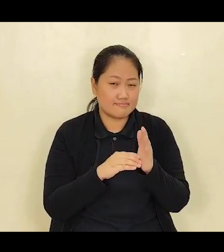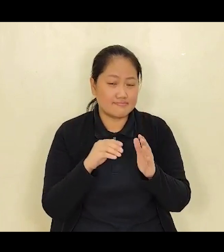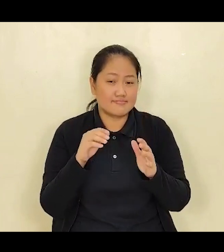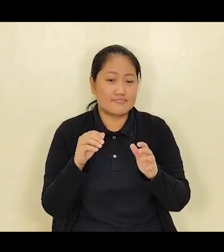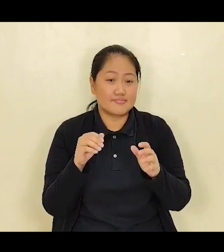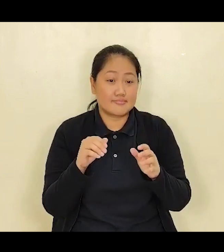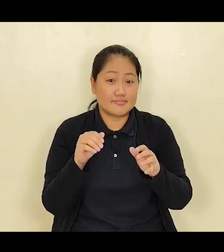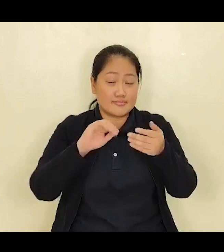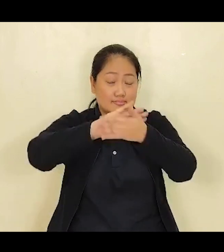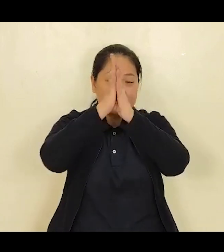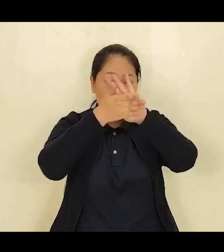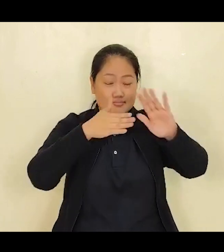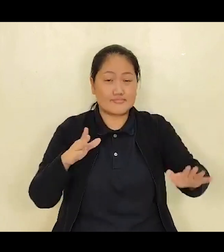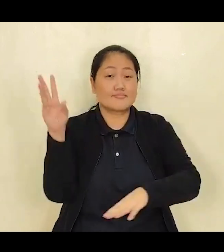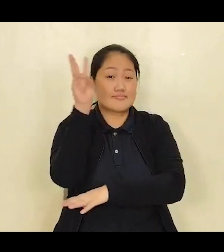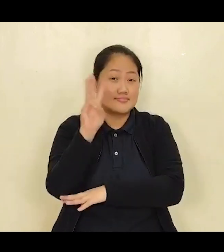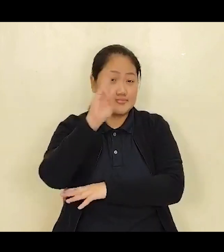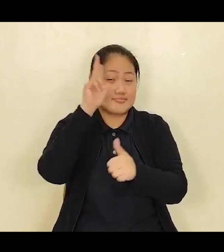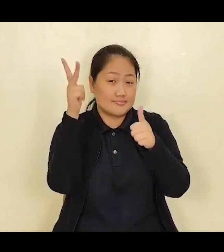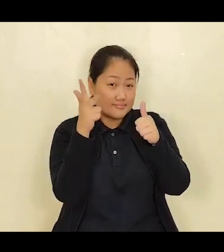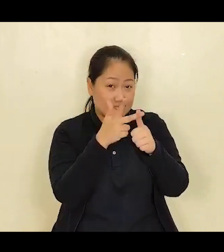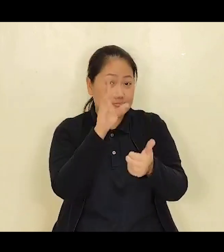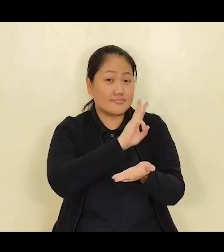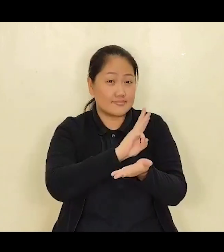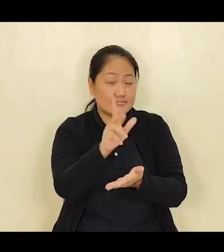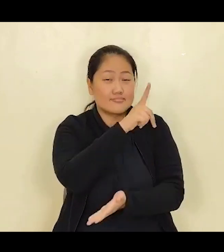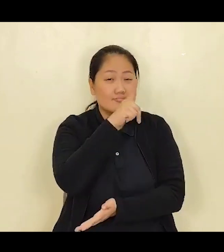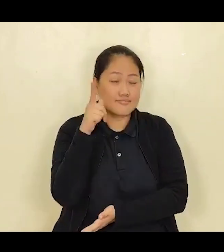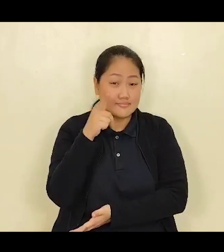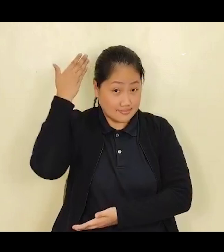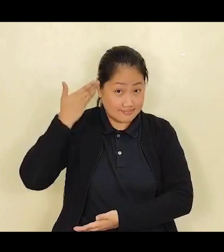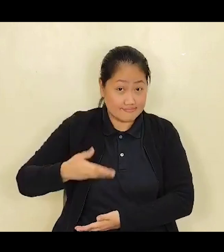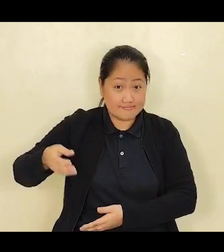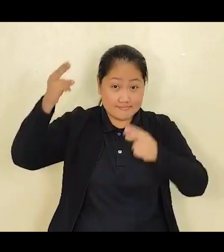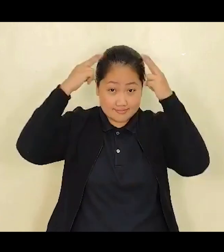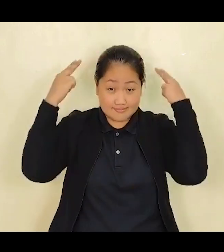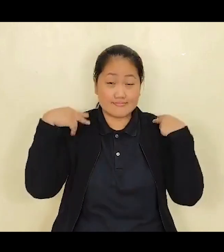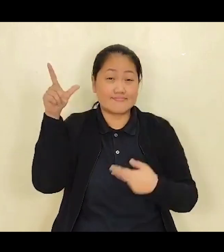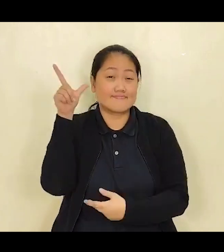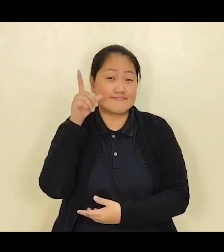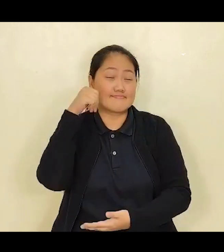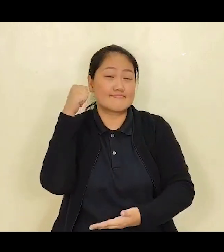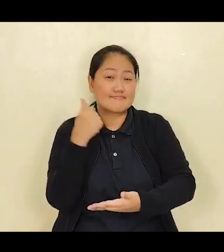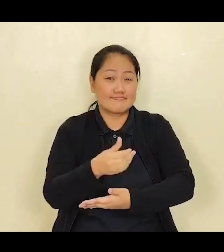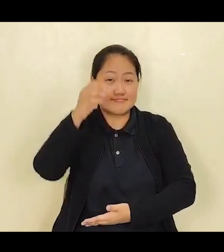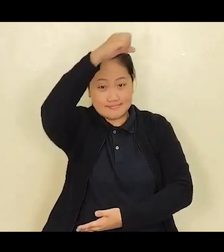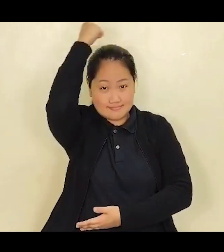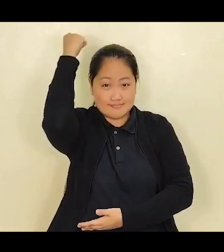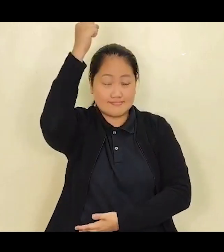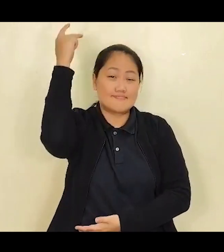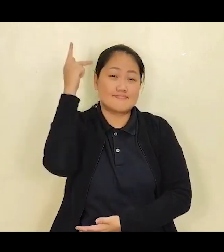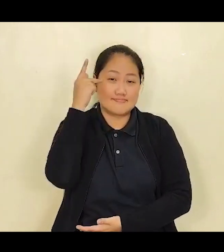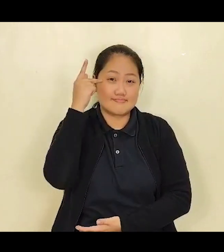Papayapang araw ng Miyerkules sa 3 linggo ng Kwaresma. Ito po muli si Sister Lines ng Daughters of St. Paul. Di ba ang tagumpay